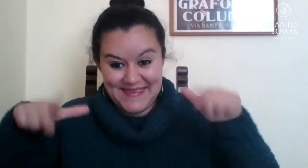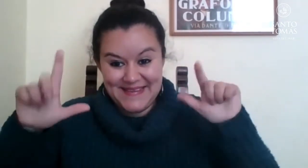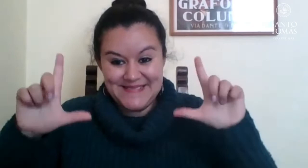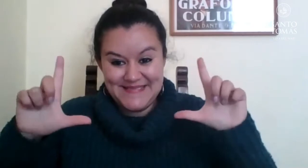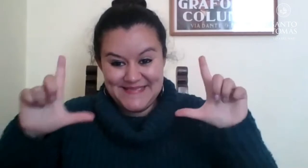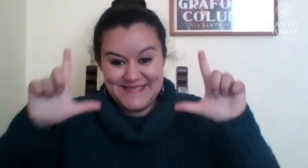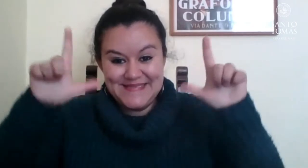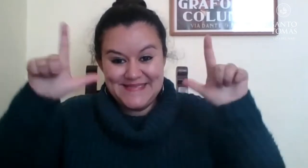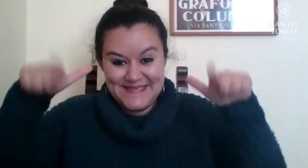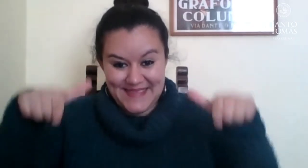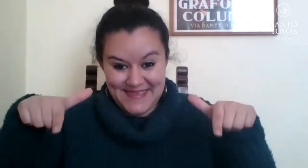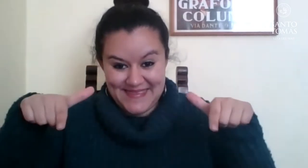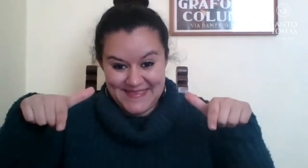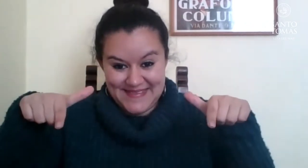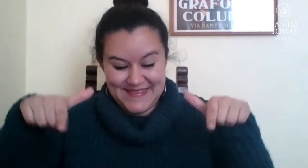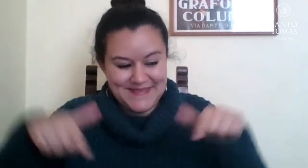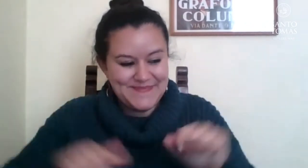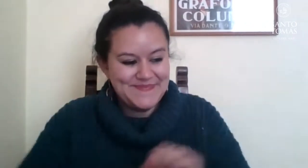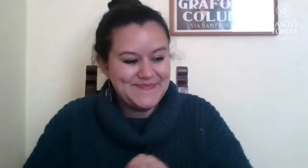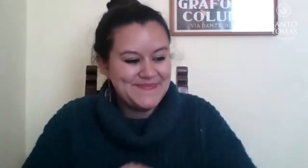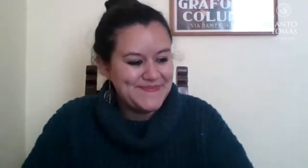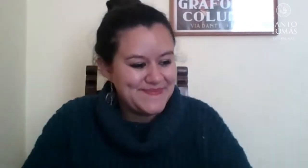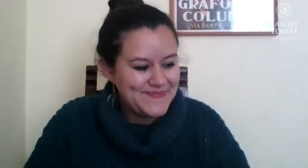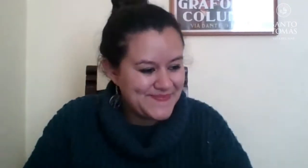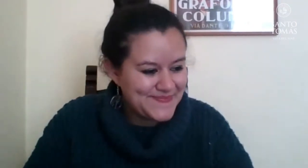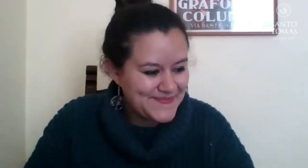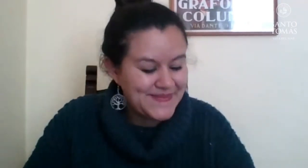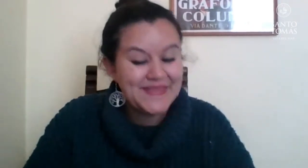sala, sala,